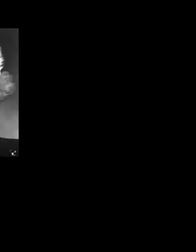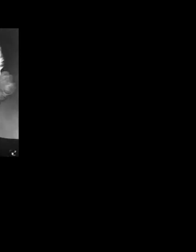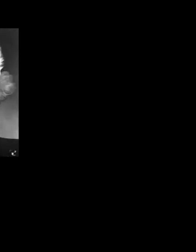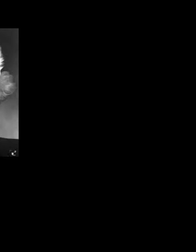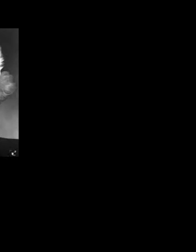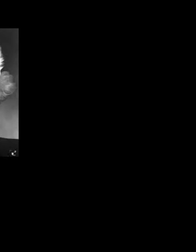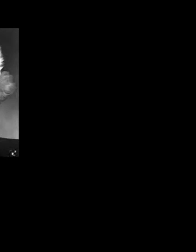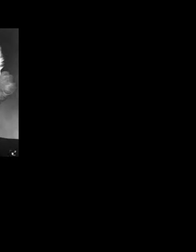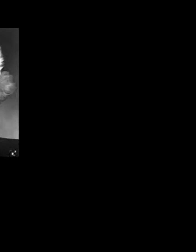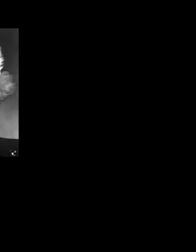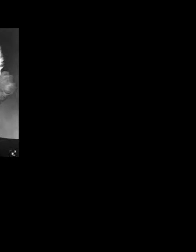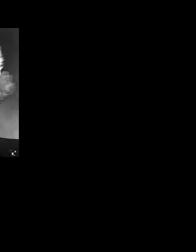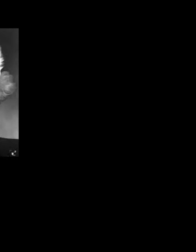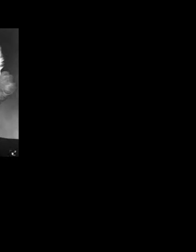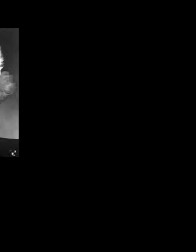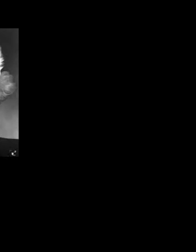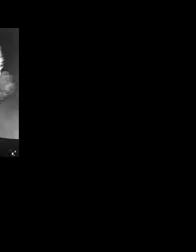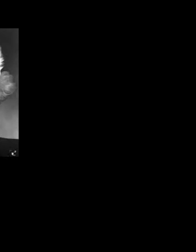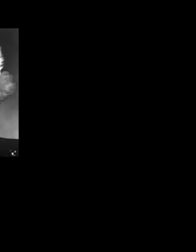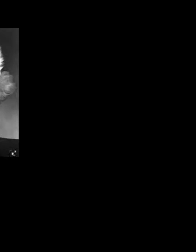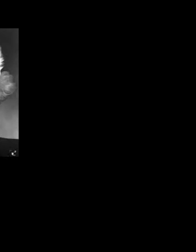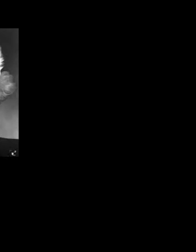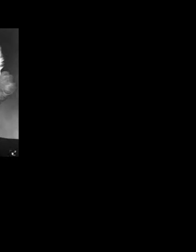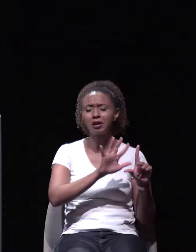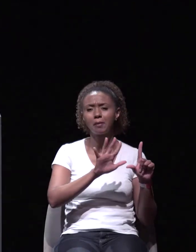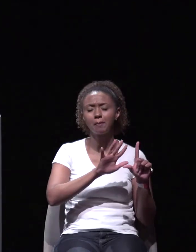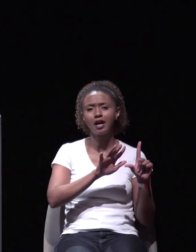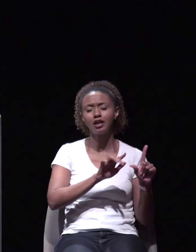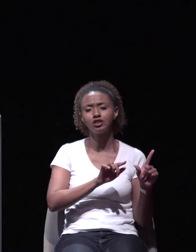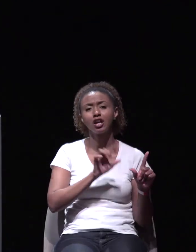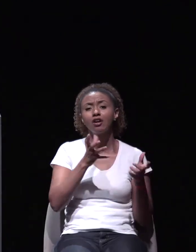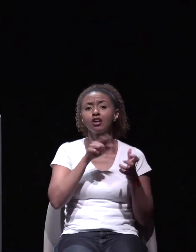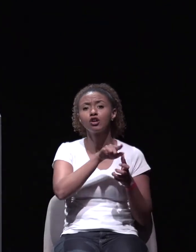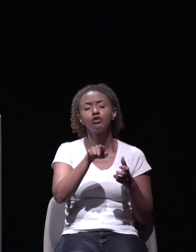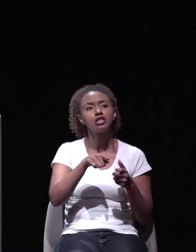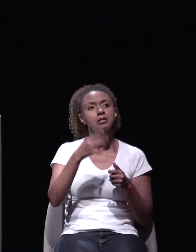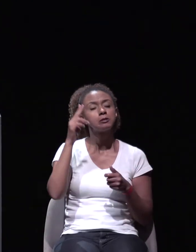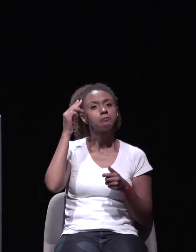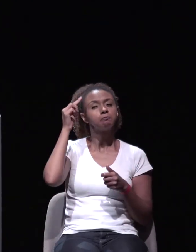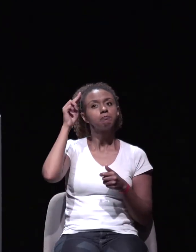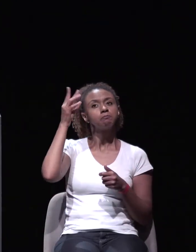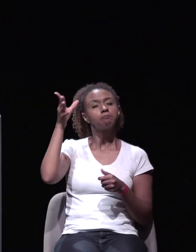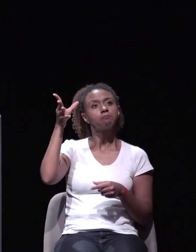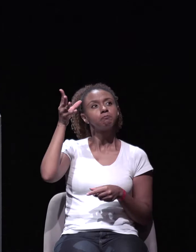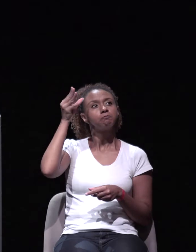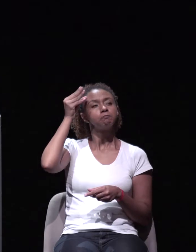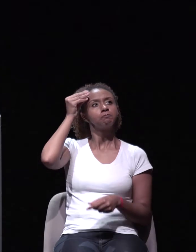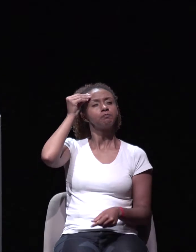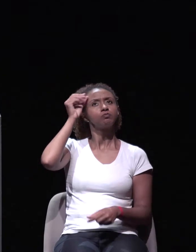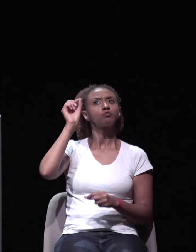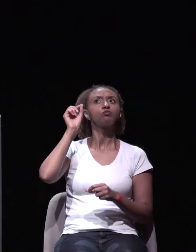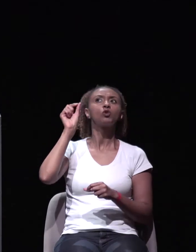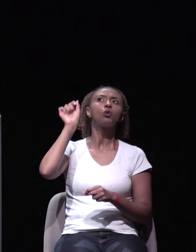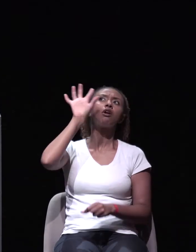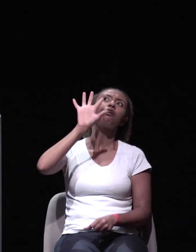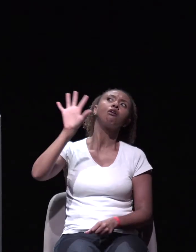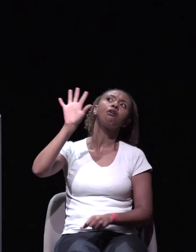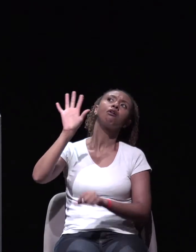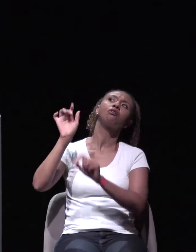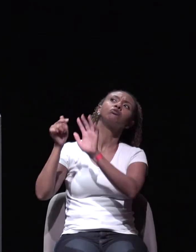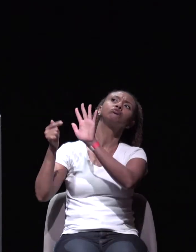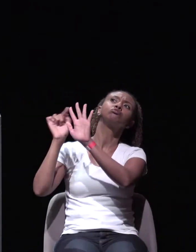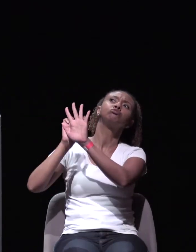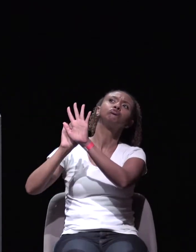Eu acho interessante que a gente consiga um pouco captar o que de atmosférico vem junto com essa música, né? O tipo